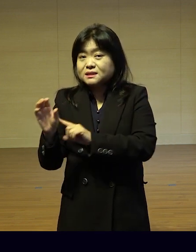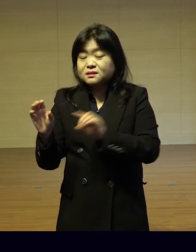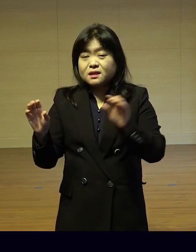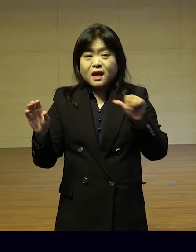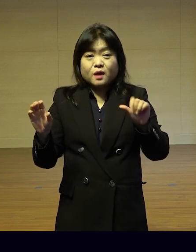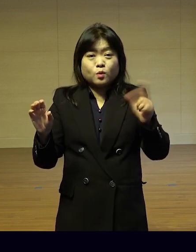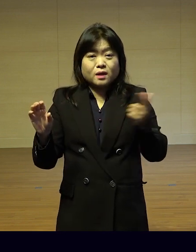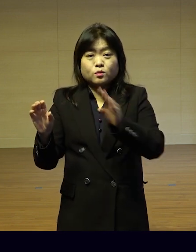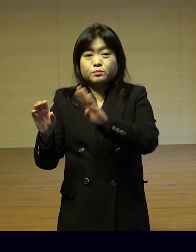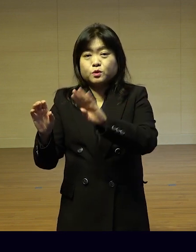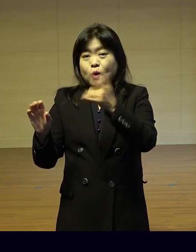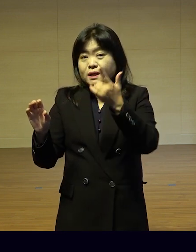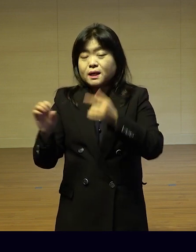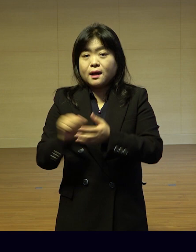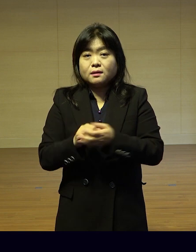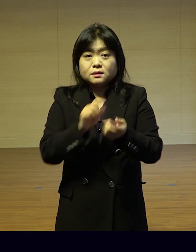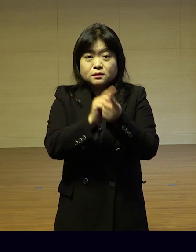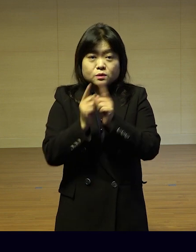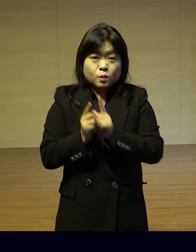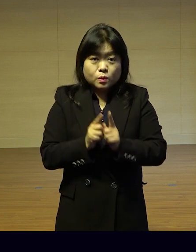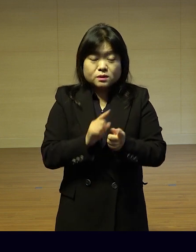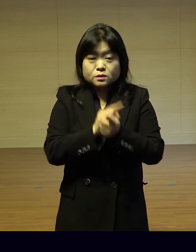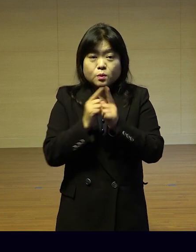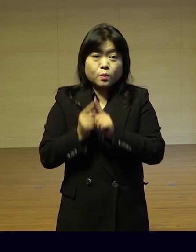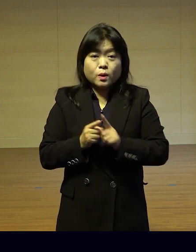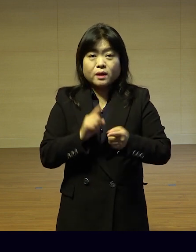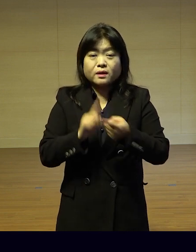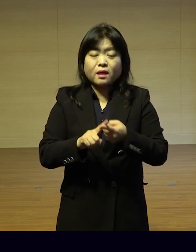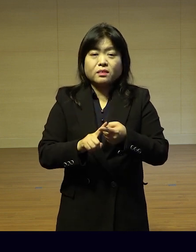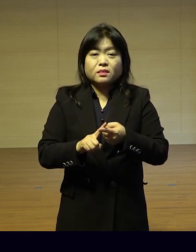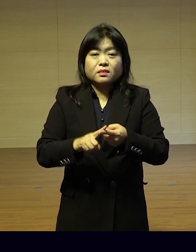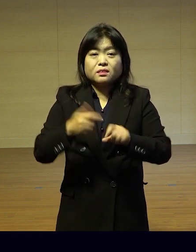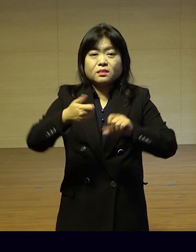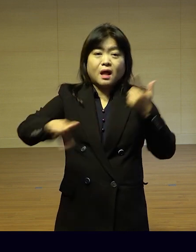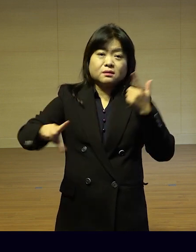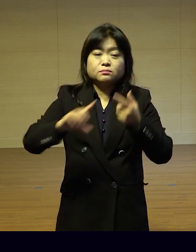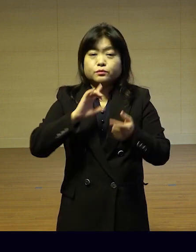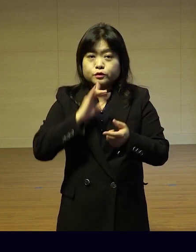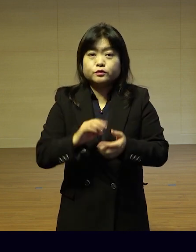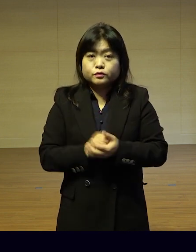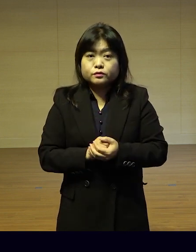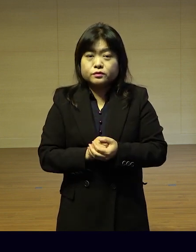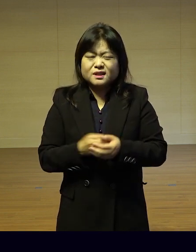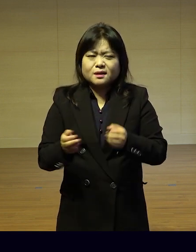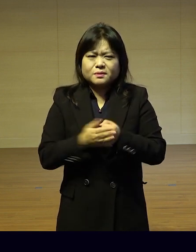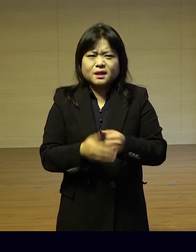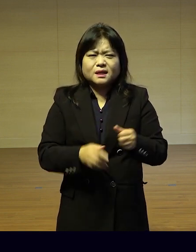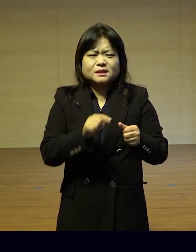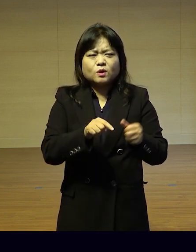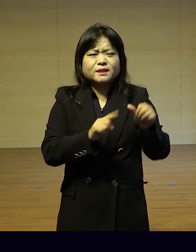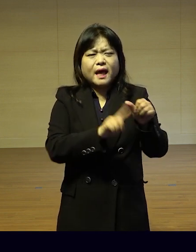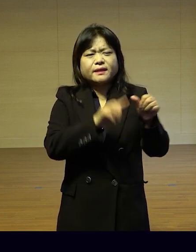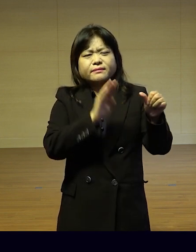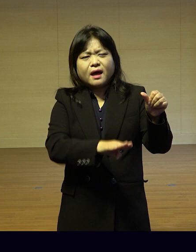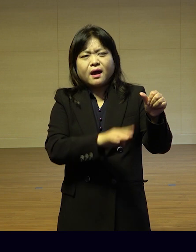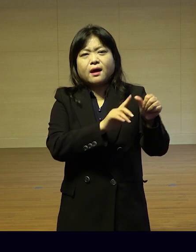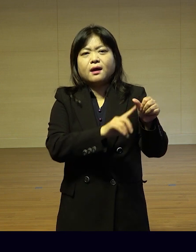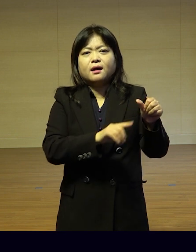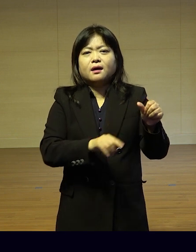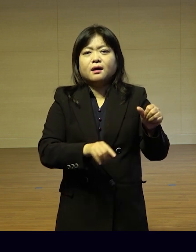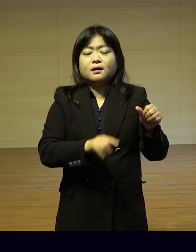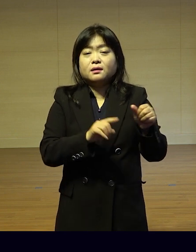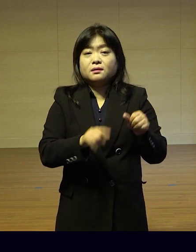B가 아닌 것입니다. 서로는 서로의 부정태일 뿐이죠. 이것은 A다라고 주장하고 이것은 A가